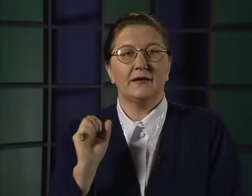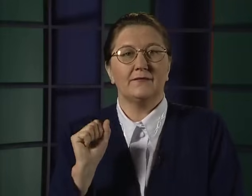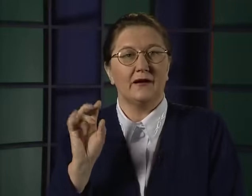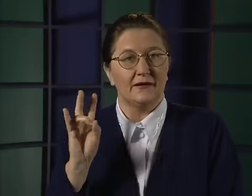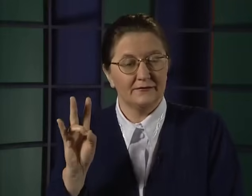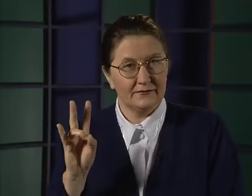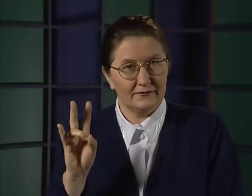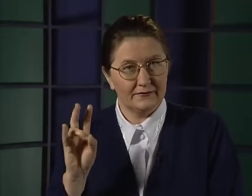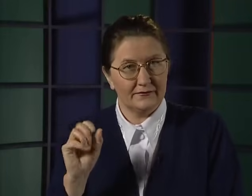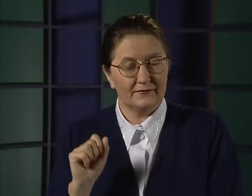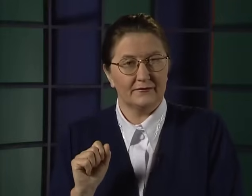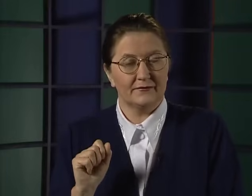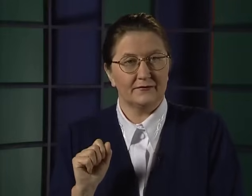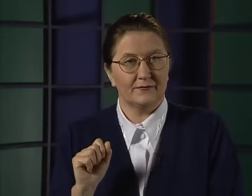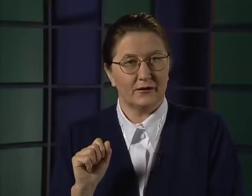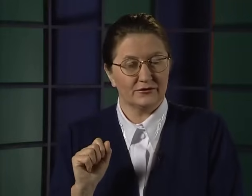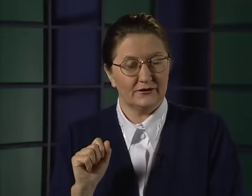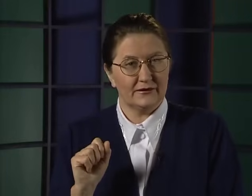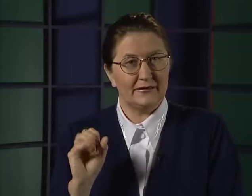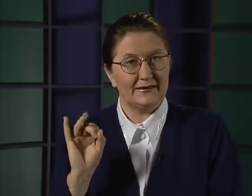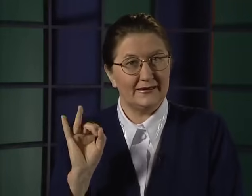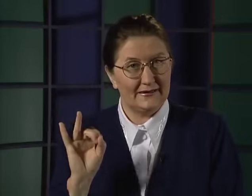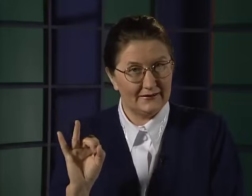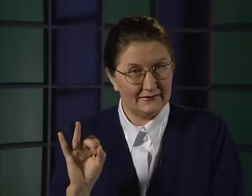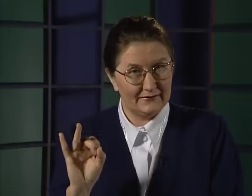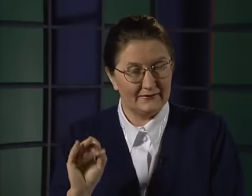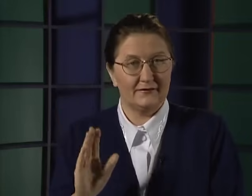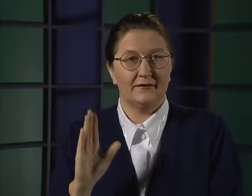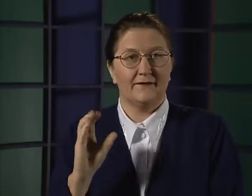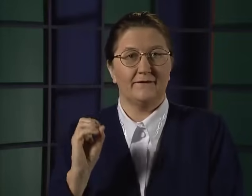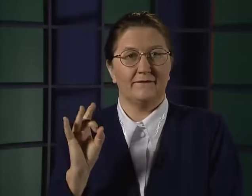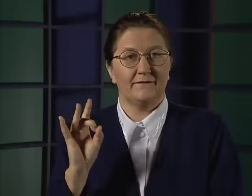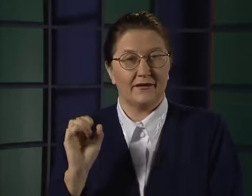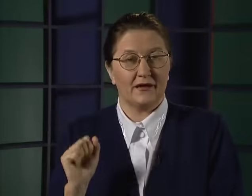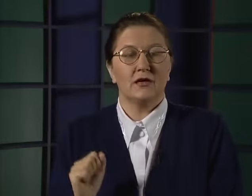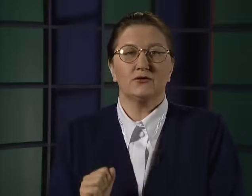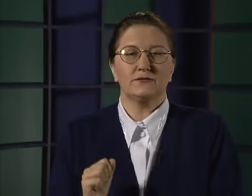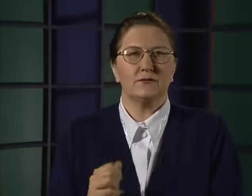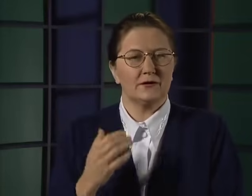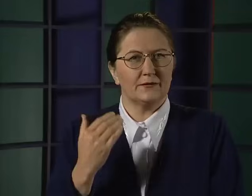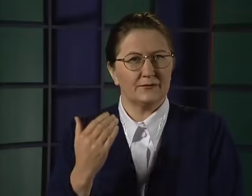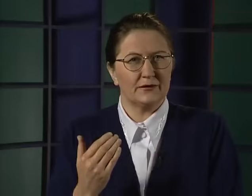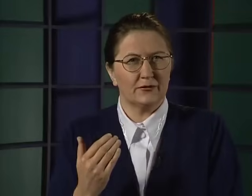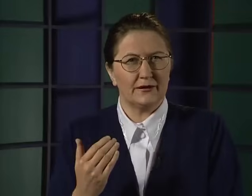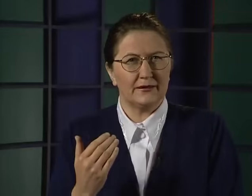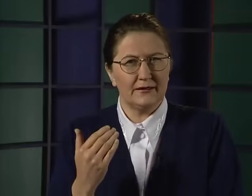И. Ван. Пауза. И. Вера. То есть, предлог И.